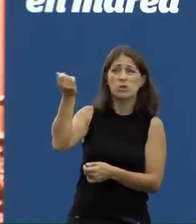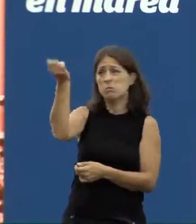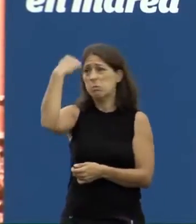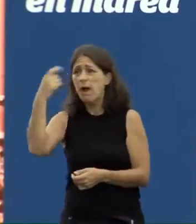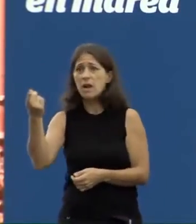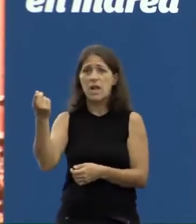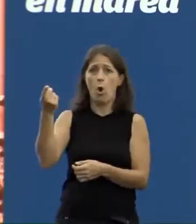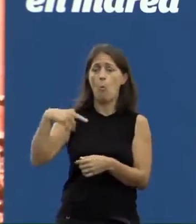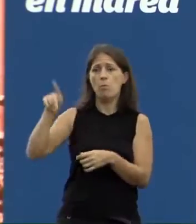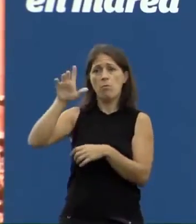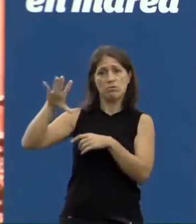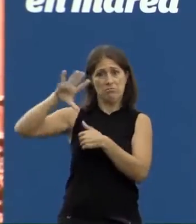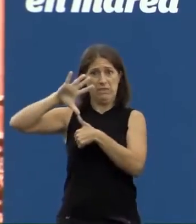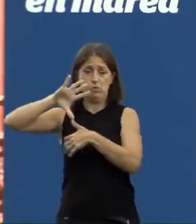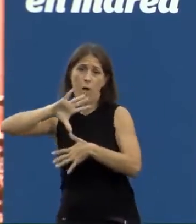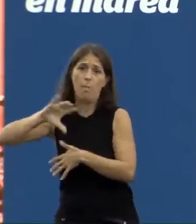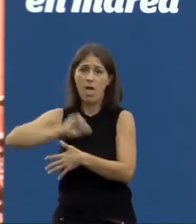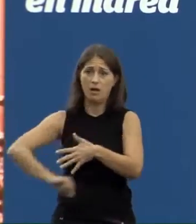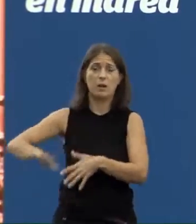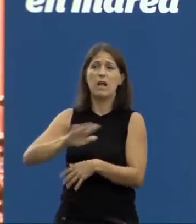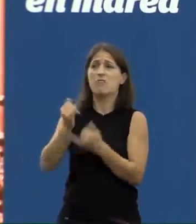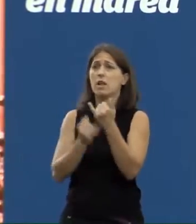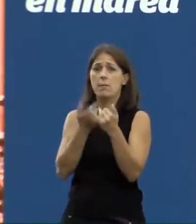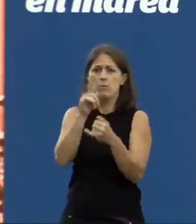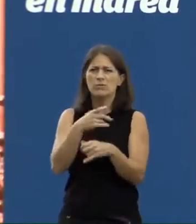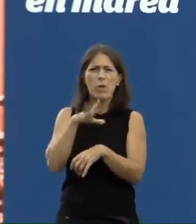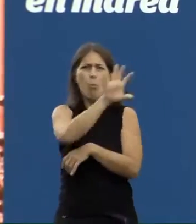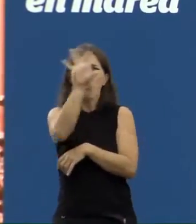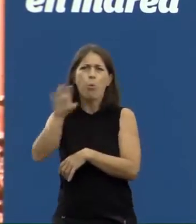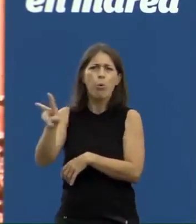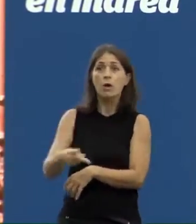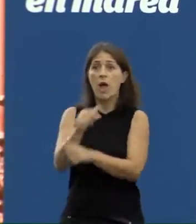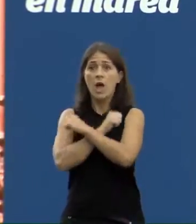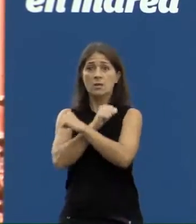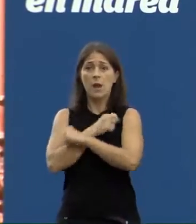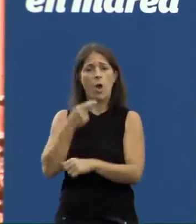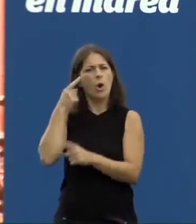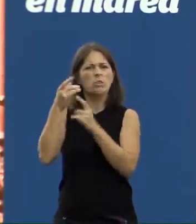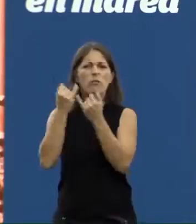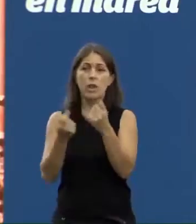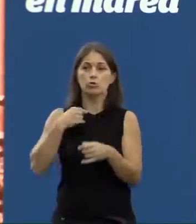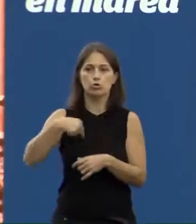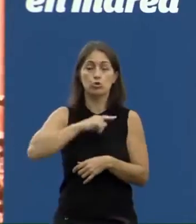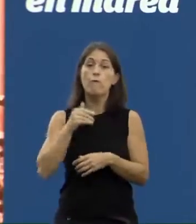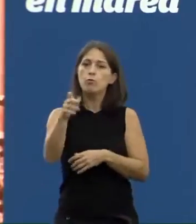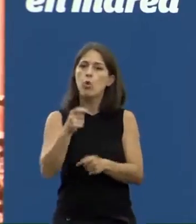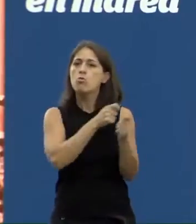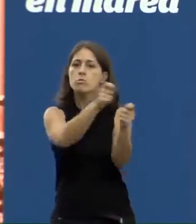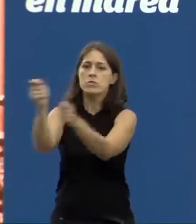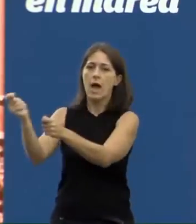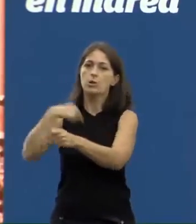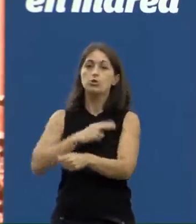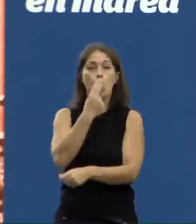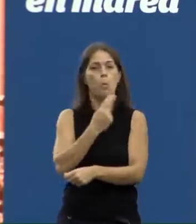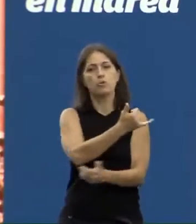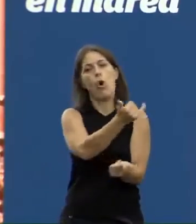agardan en Montevideo, en todas as cidades do mundo, a que se xamos quen de darles un futuro na nosa terra. Teemos un compromiso con